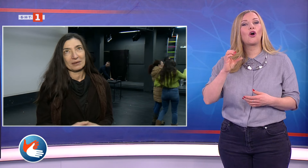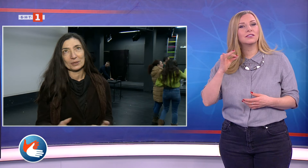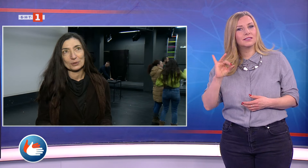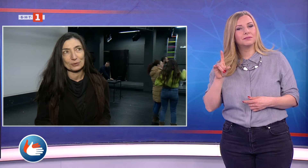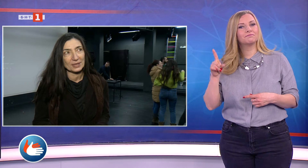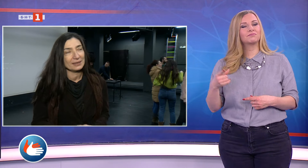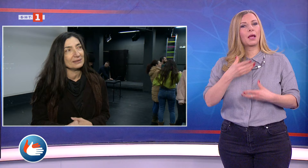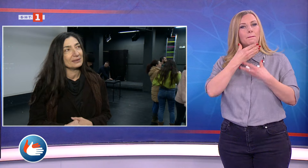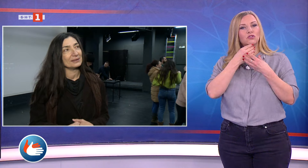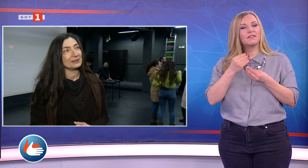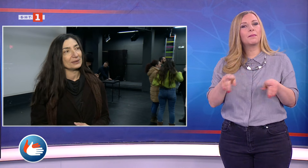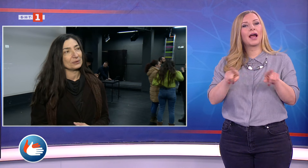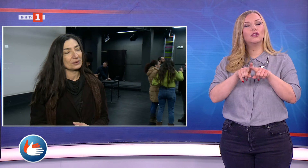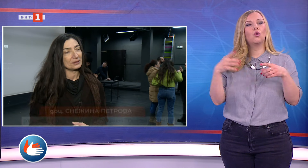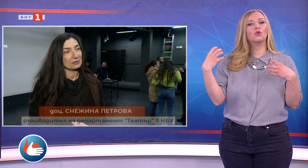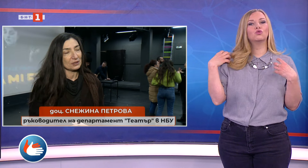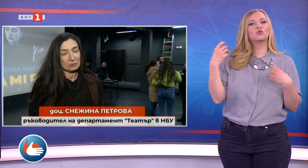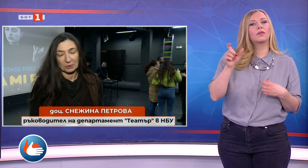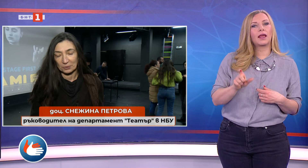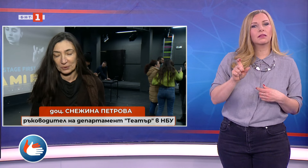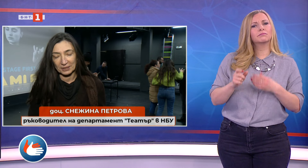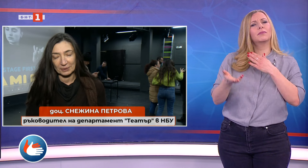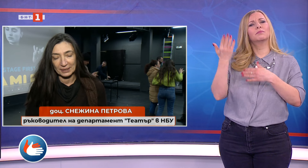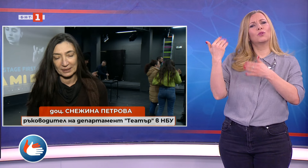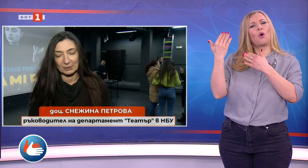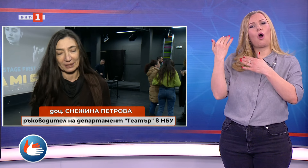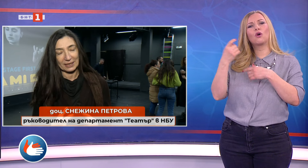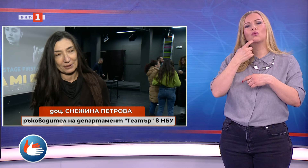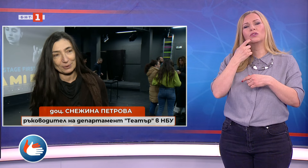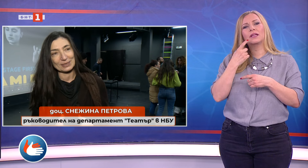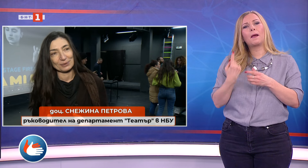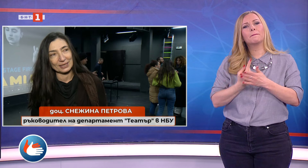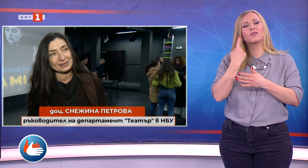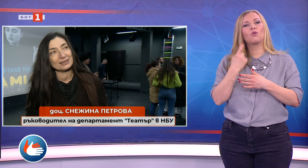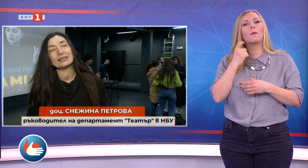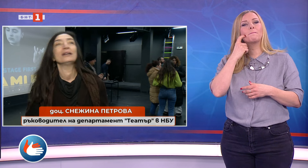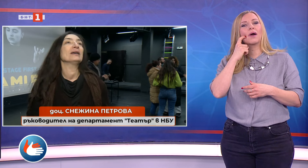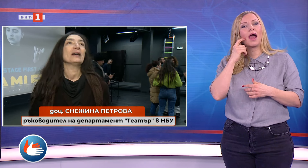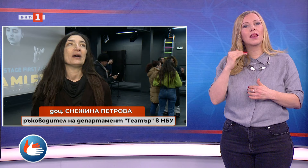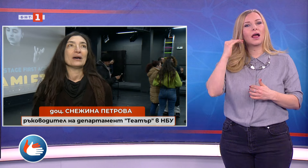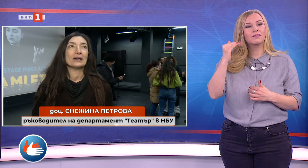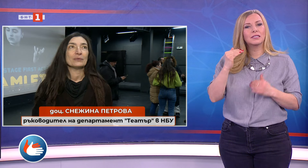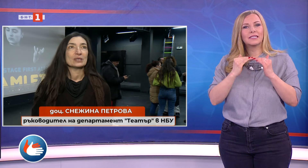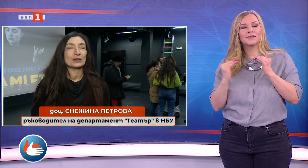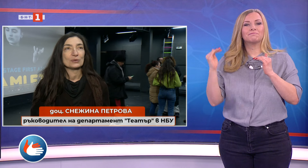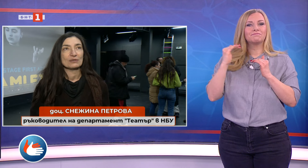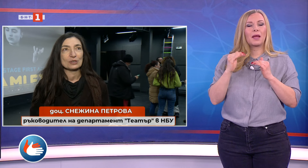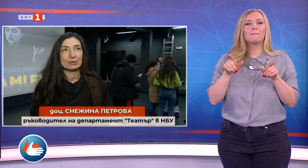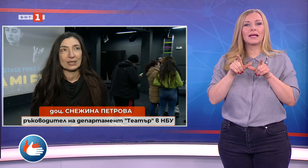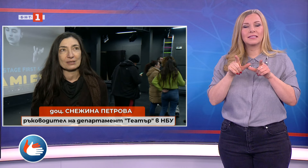като студент от вече много години. Бяха бакалавър, после магистър. След като завърши бакалавърска